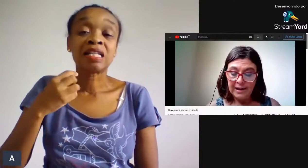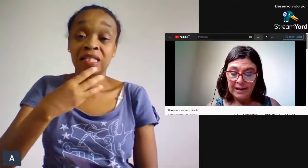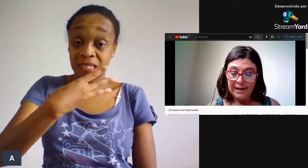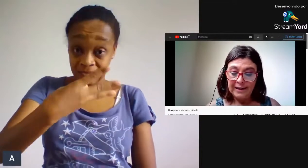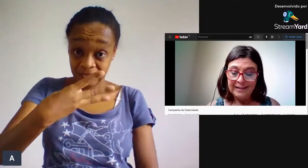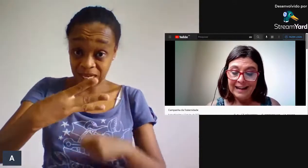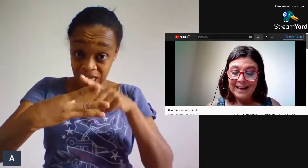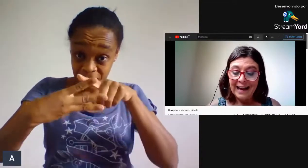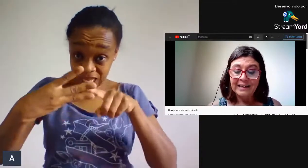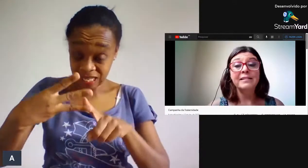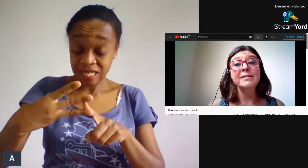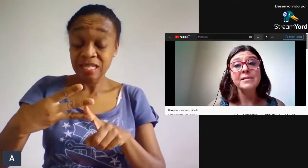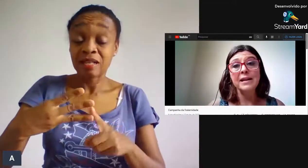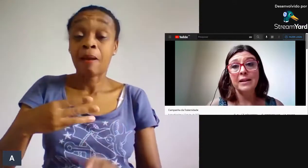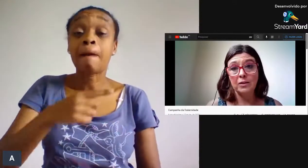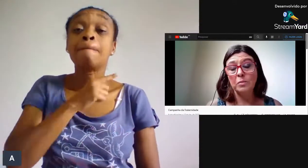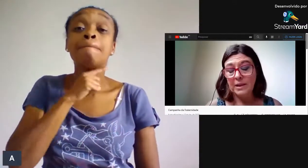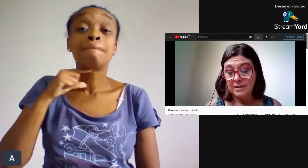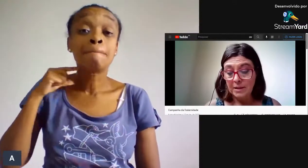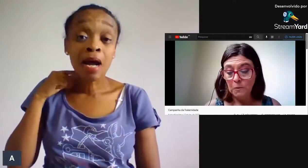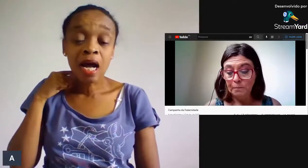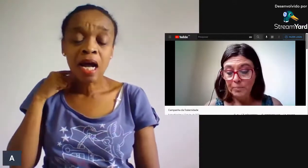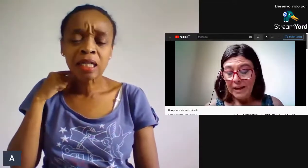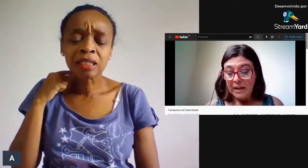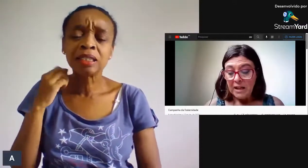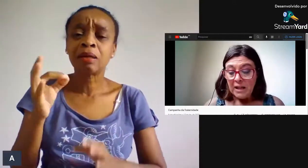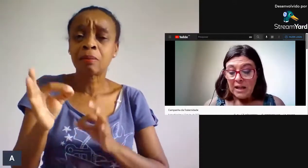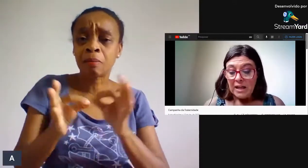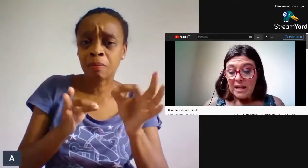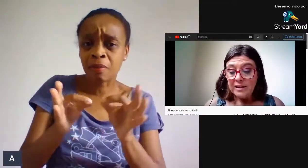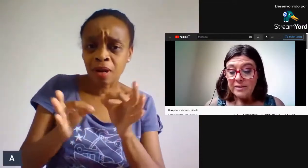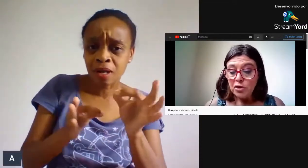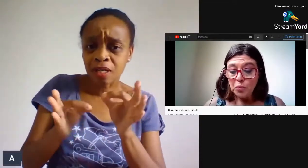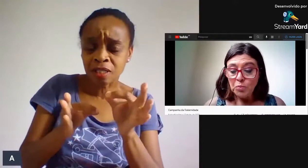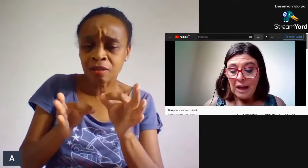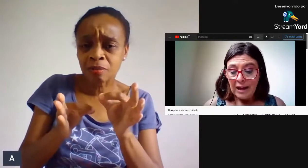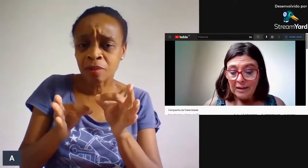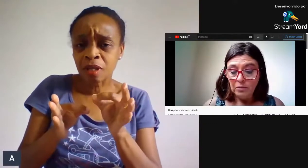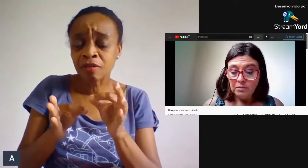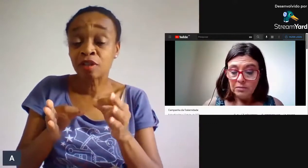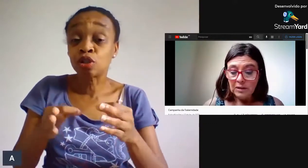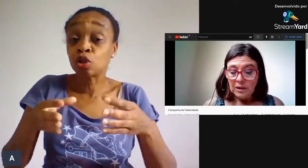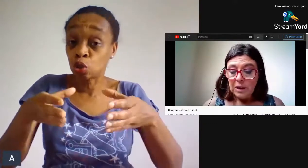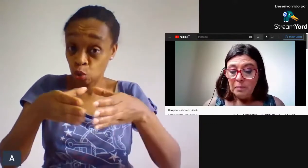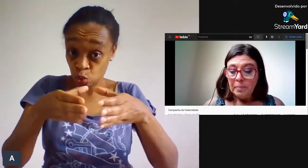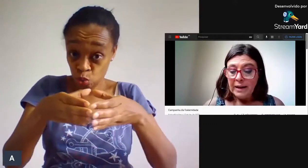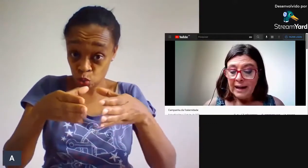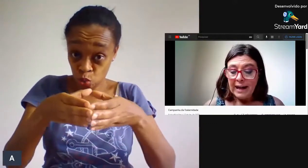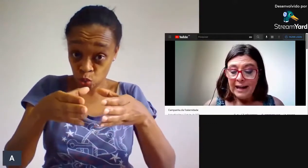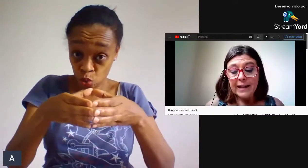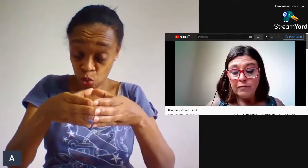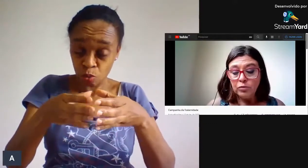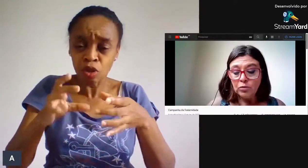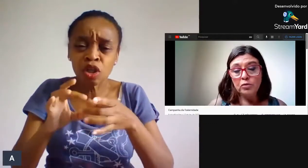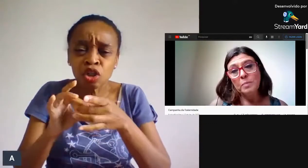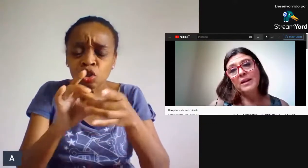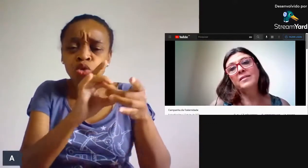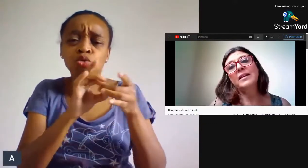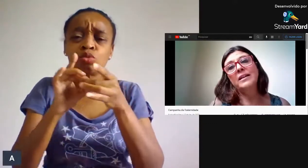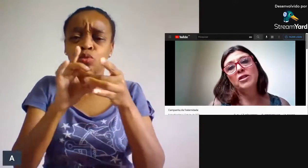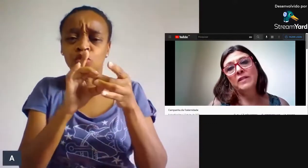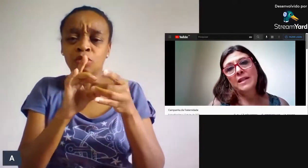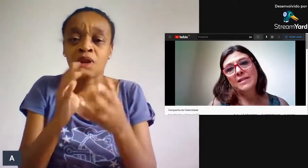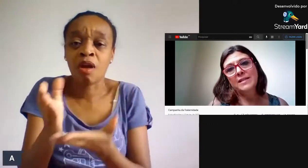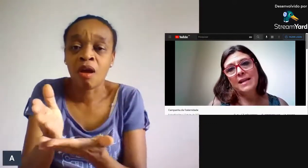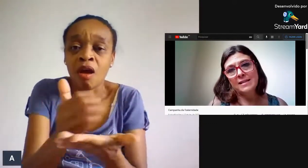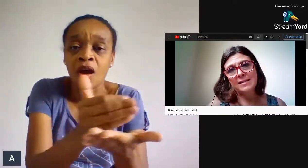parte da Caritas aqui no Brasil, e eles se juntaram para arrecadar fundos para